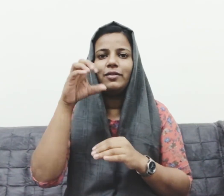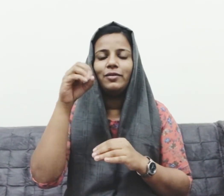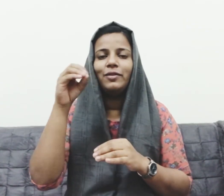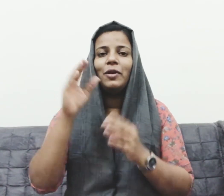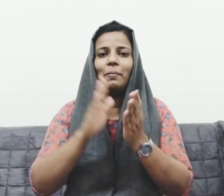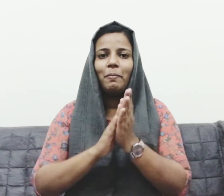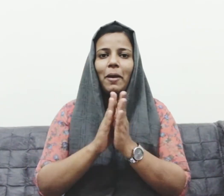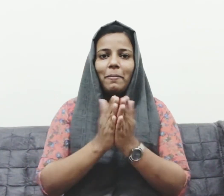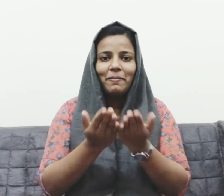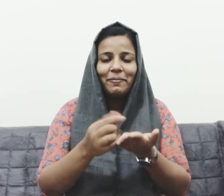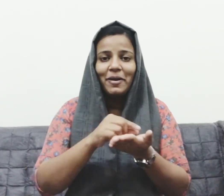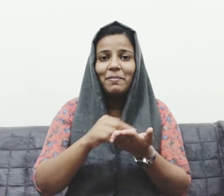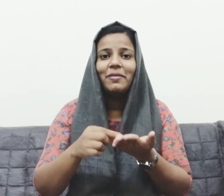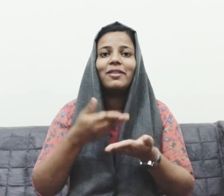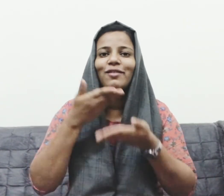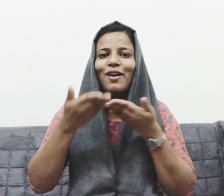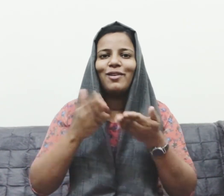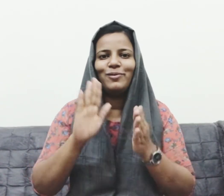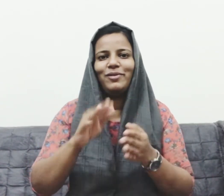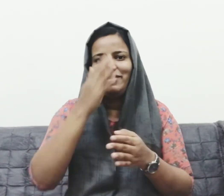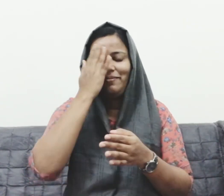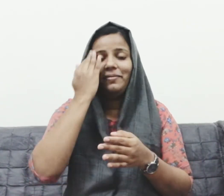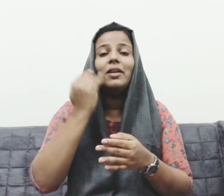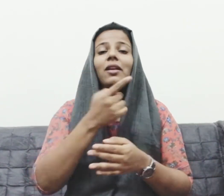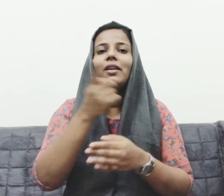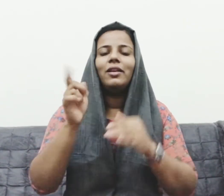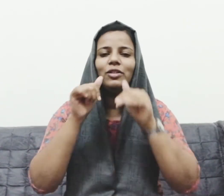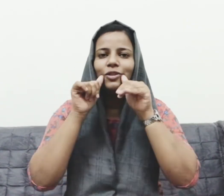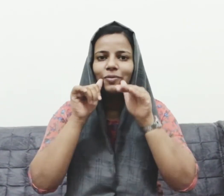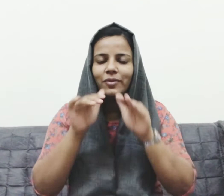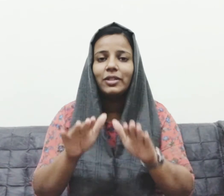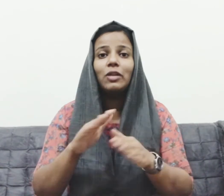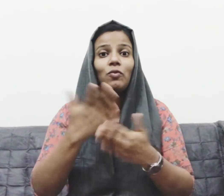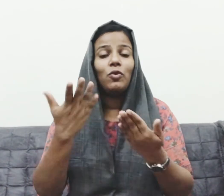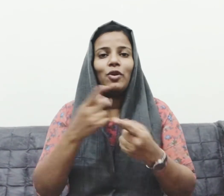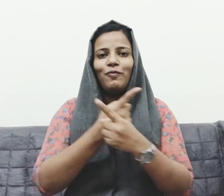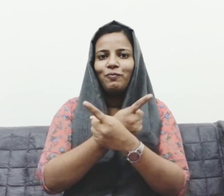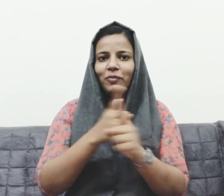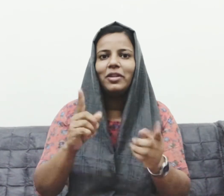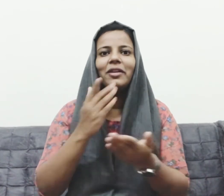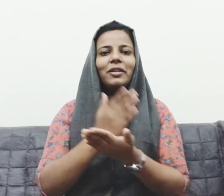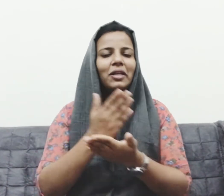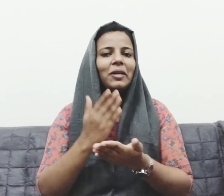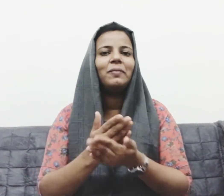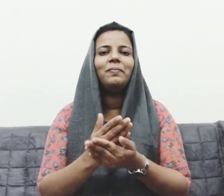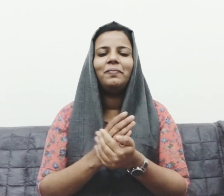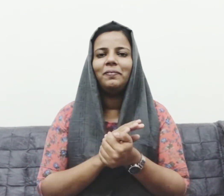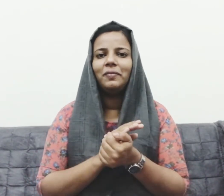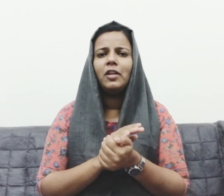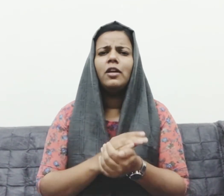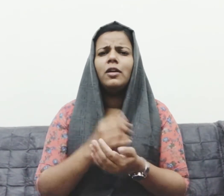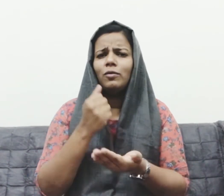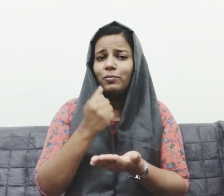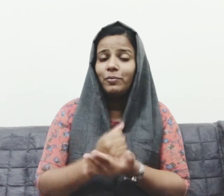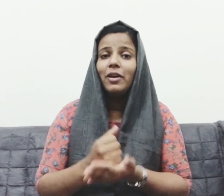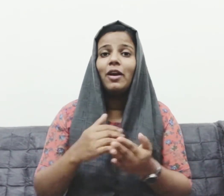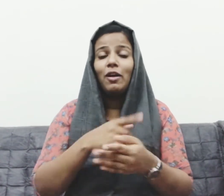സൂമിലൂടെ നമുക്ക് ബൈബിൾ സ്റ്റഡി ഉണ്ട്, പങ്കെടുക്കണം. അത് നിങ്ങളുടെ ജീവിതത്തിൽ അനുഗ്രഹത്തിനും വലിയ വിടുതലിനും കാരണമാകും. അതുകൊണ്ട് നിശ്ചയമായിട്ടും ഇന്ന് പകൽ